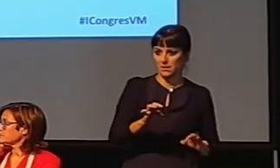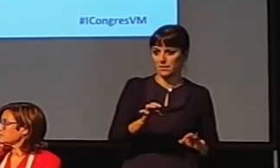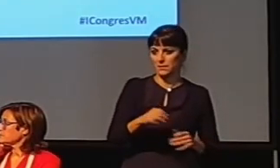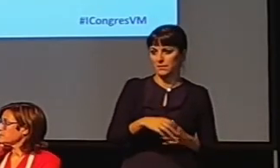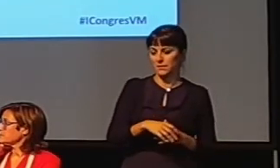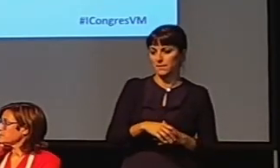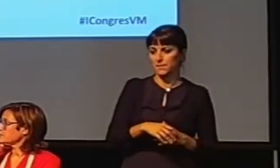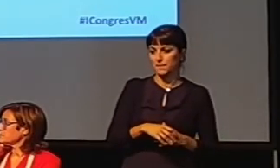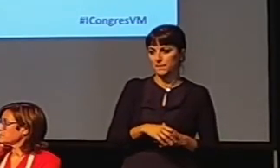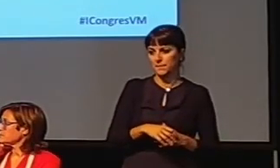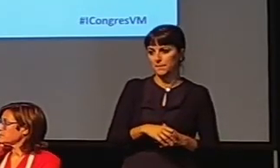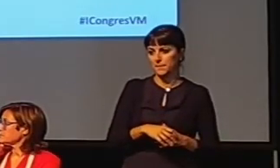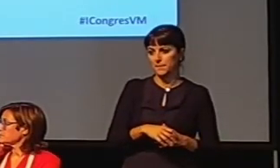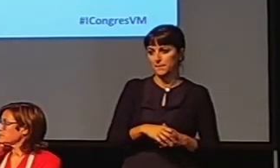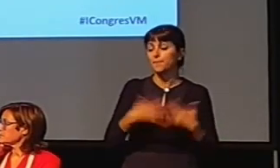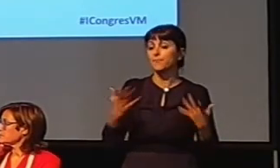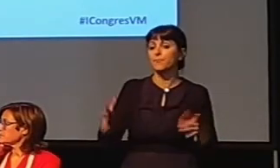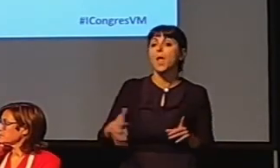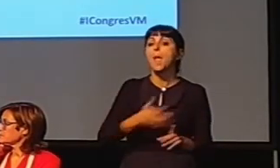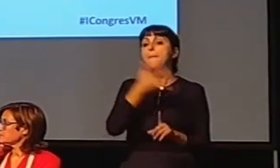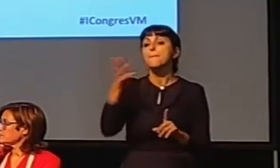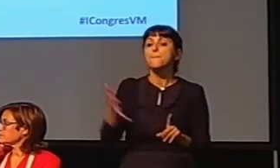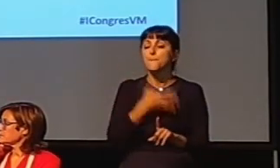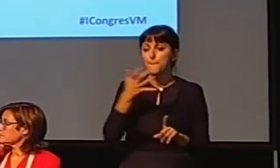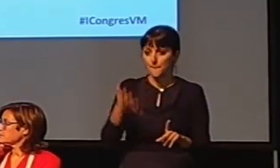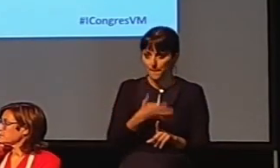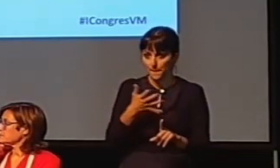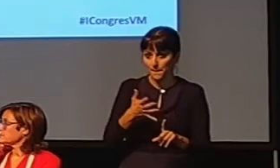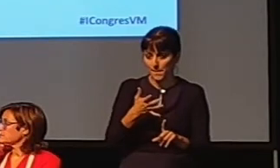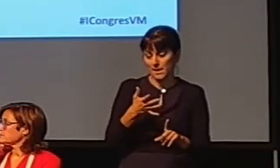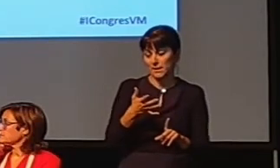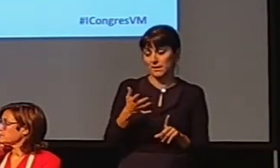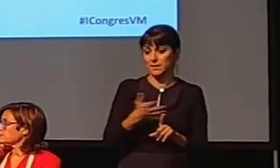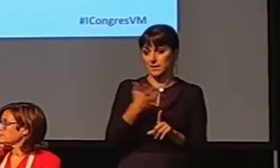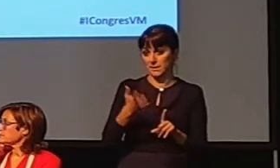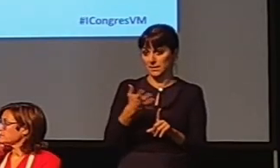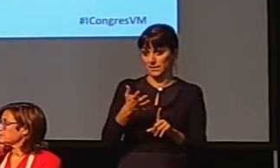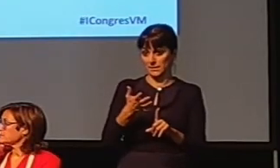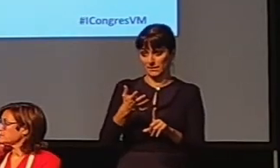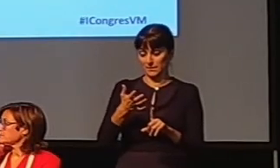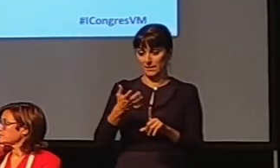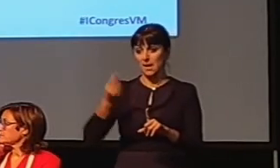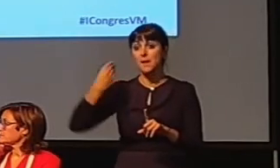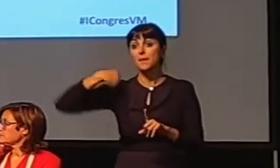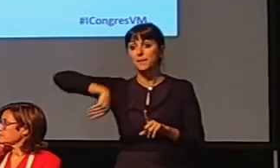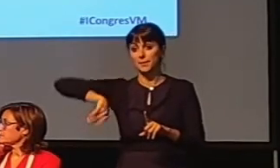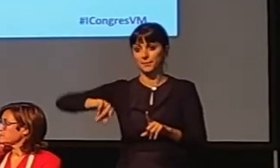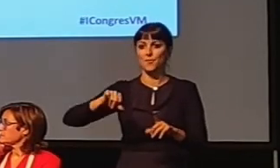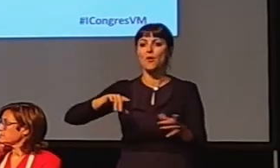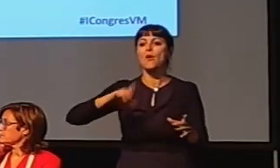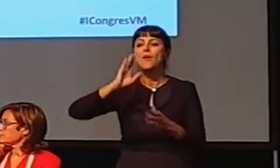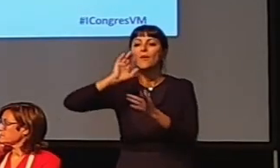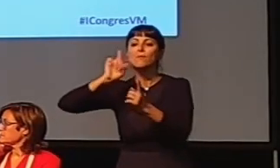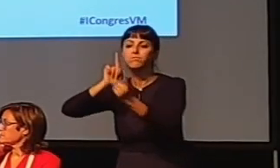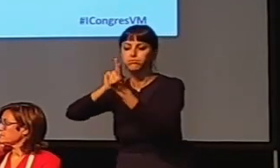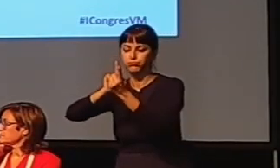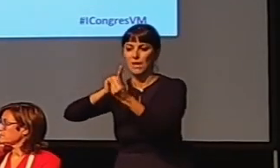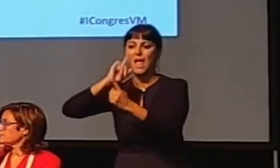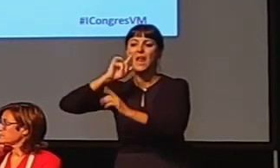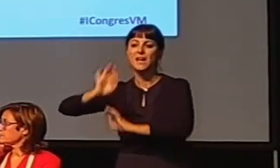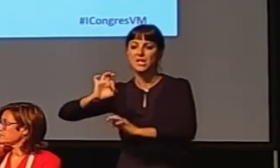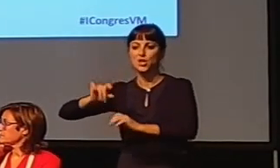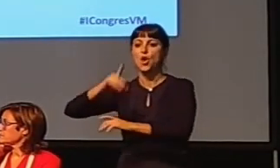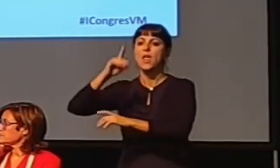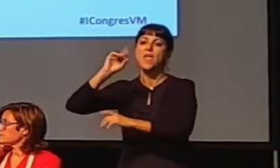I en violències sexuals estem articulant lògiques de risc i danys de forma diferent. Llavors, en el model, en l'ilvanar, que allà serà